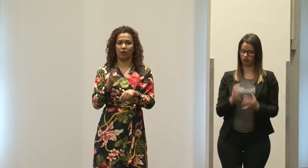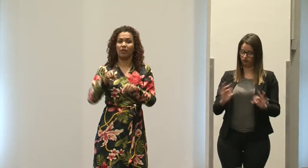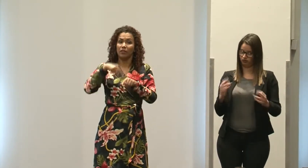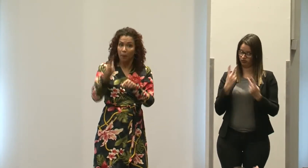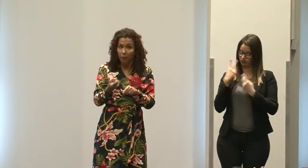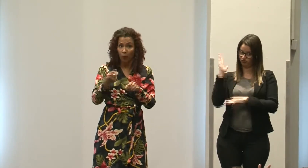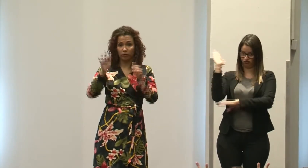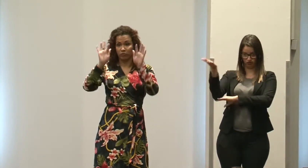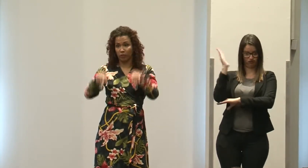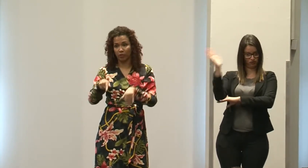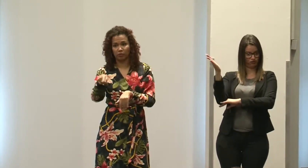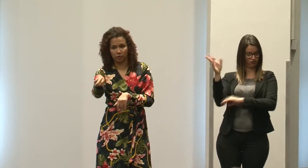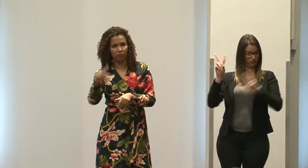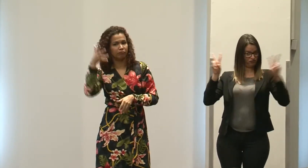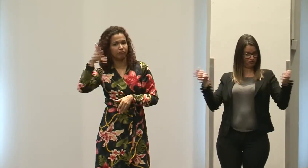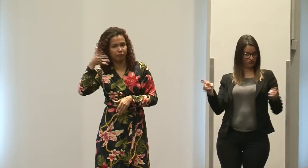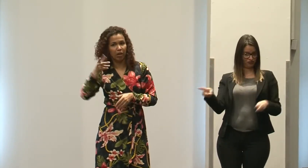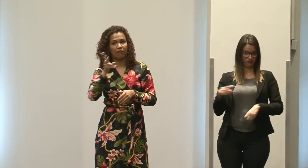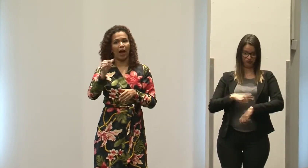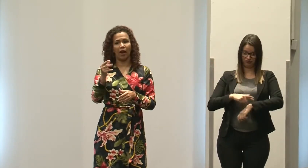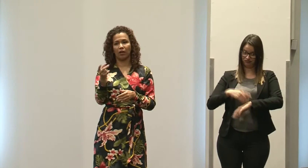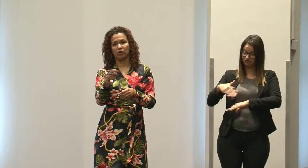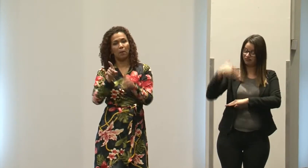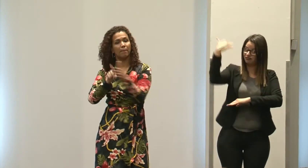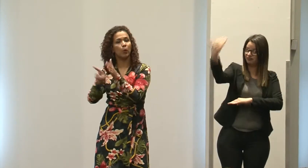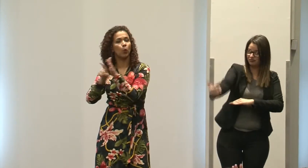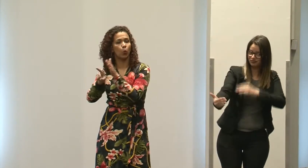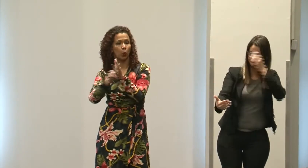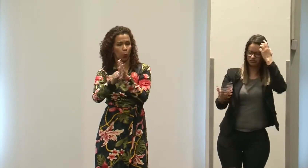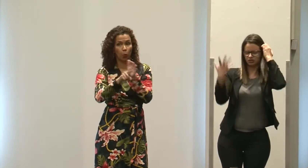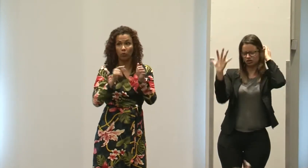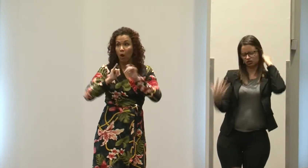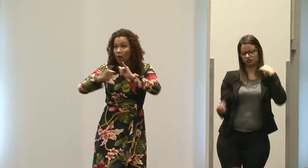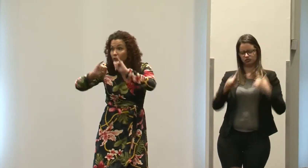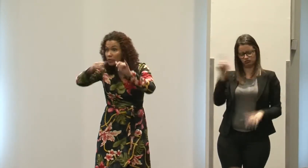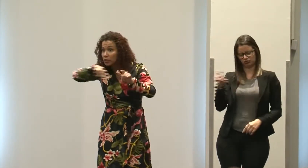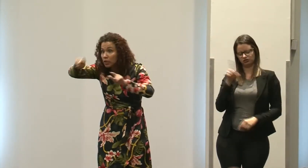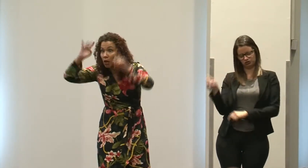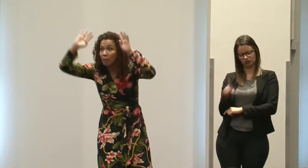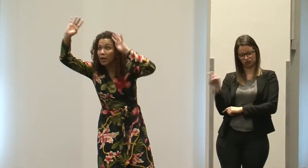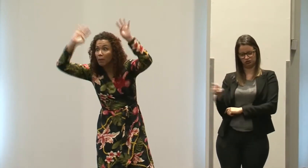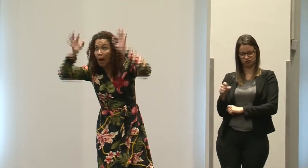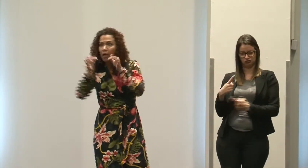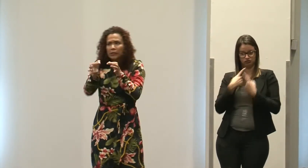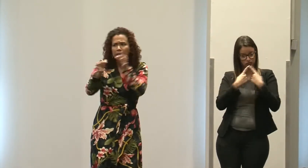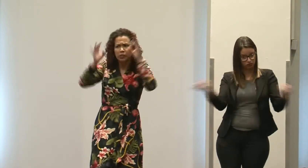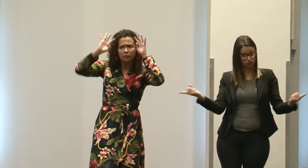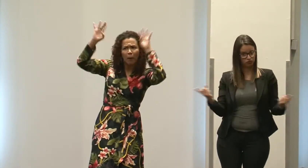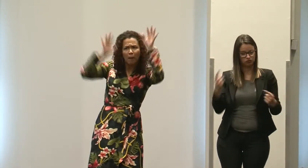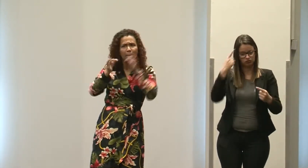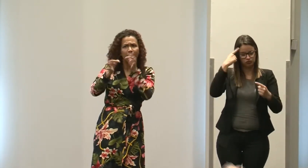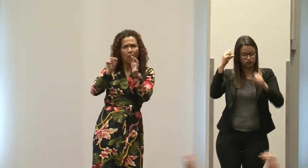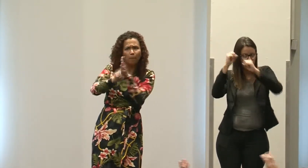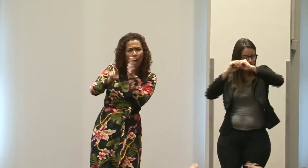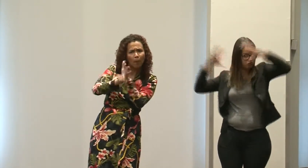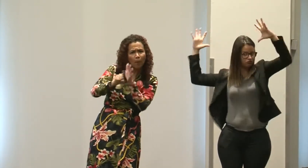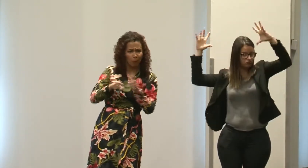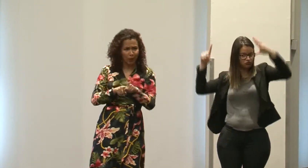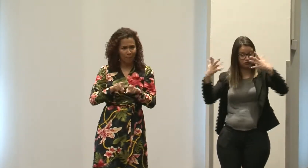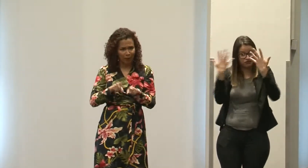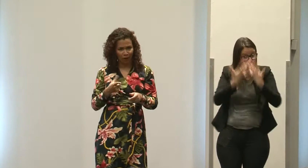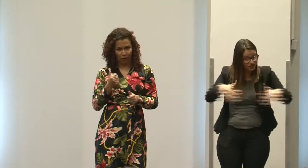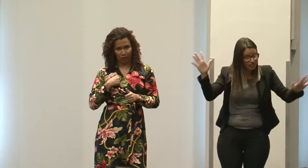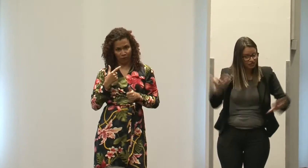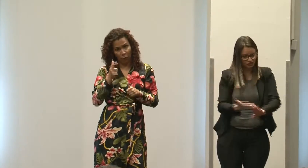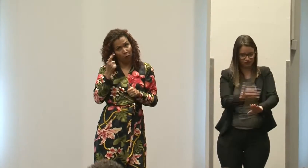Vamos assistir juntos e aproveitar a oportunidade. No final da palestra, teremos um momento para perguntas. Então, vocês estão